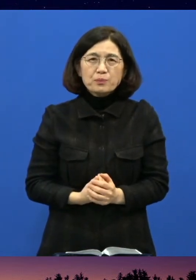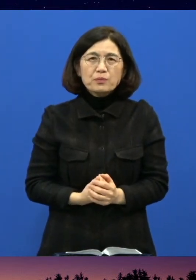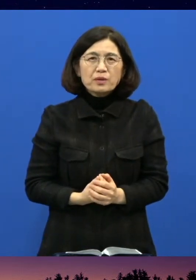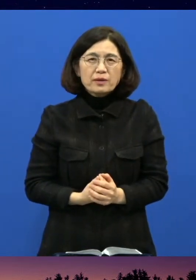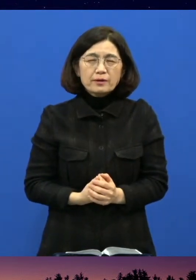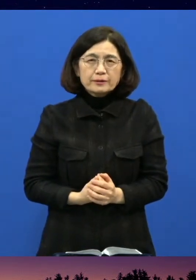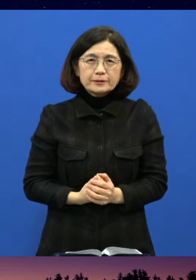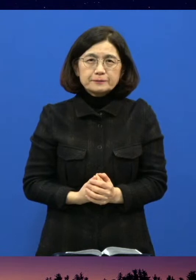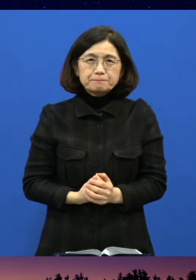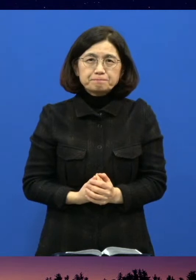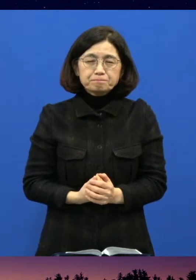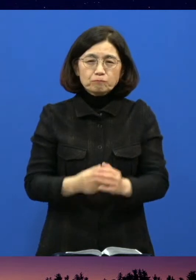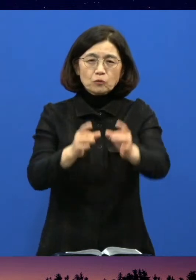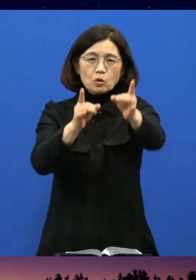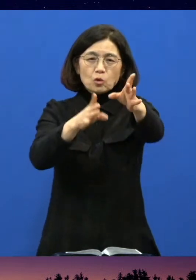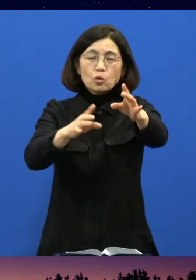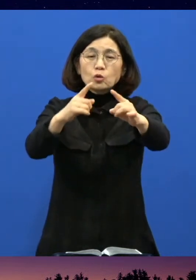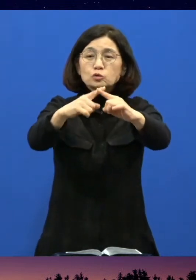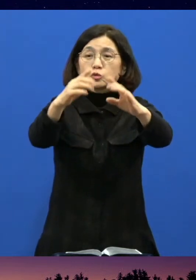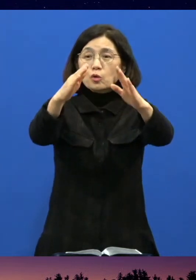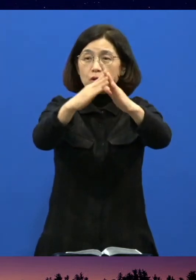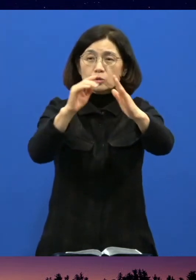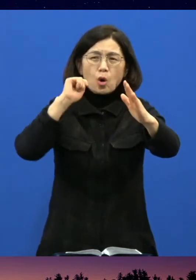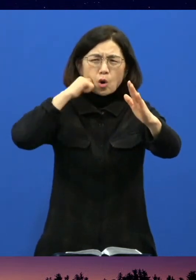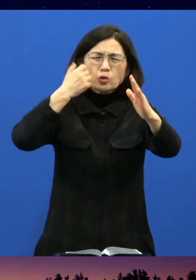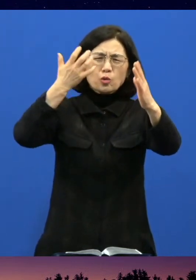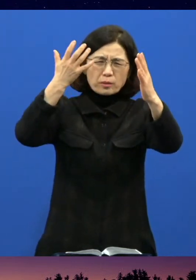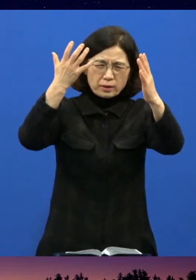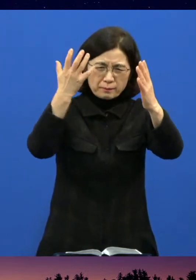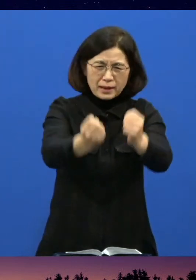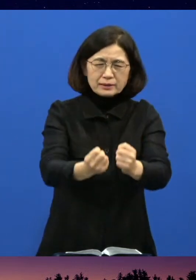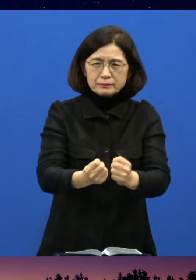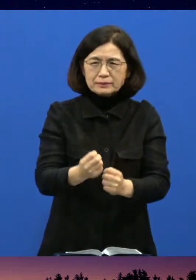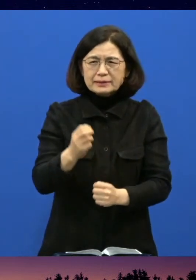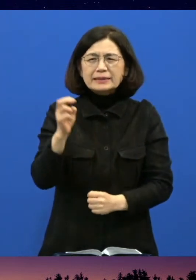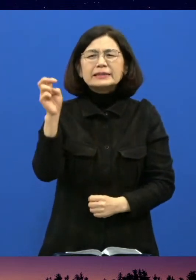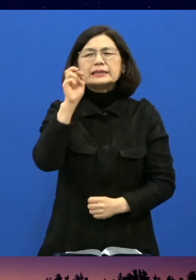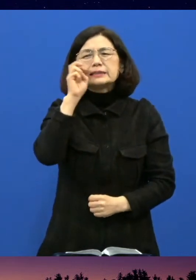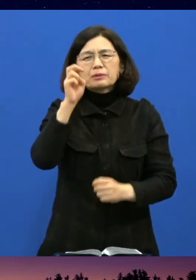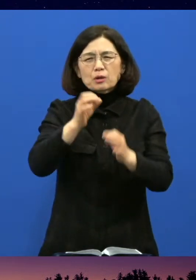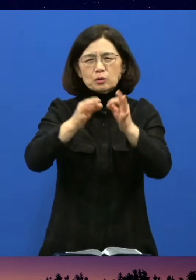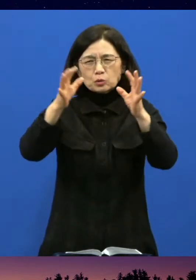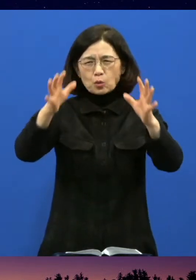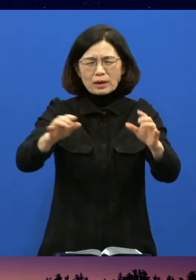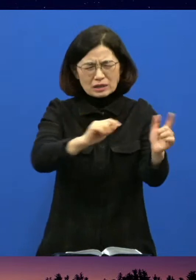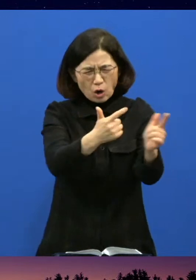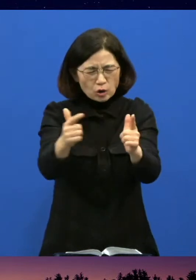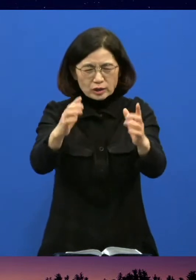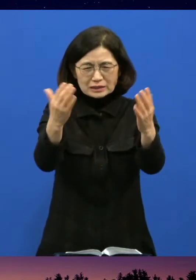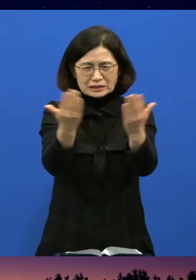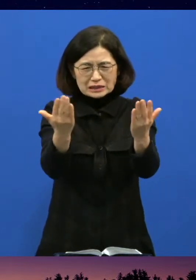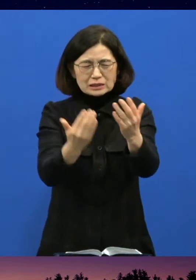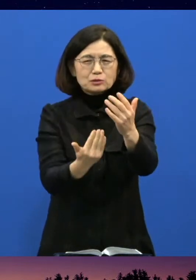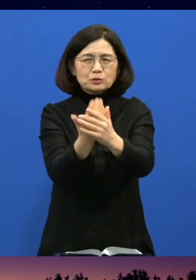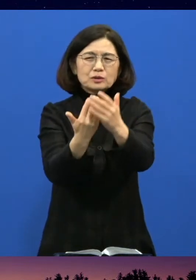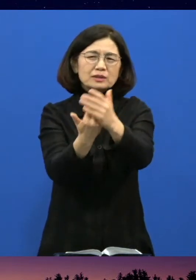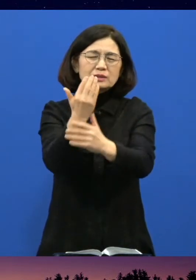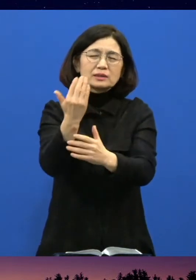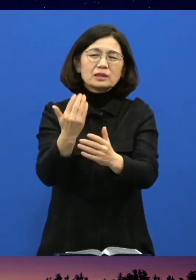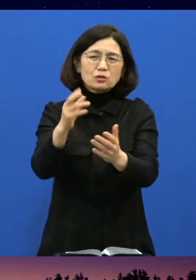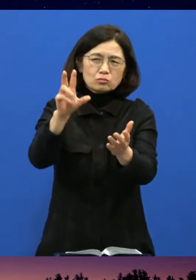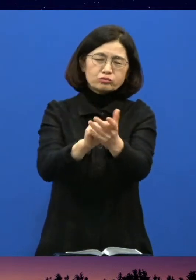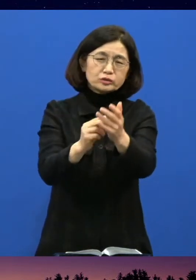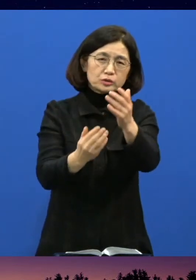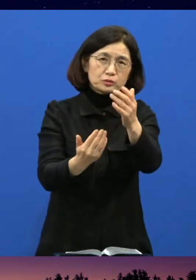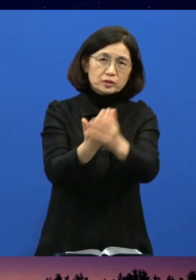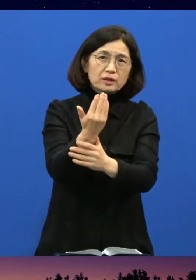그리고 교회도 그렇게 어려움이 막 많았어요. 20개월 동안 별일이 다 일어났어요. 하여튼 막